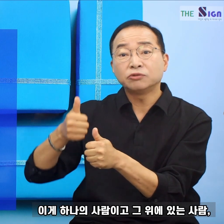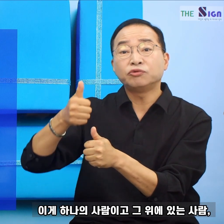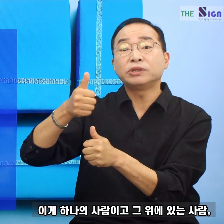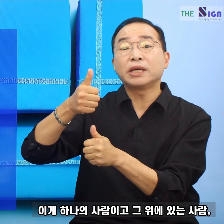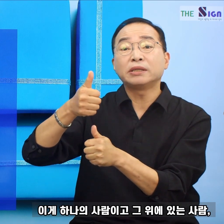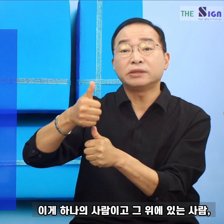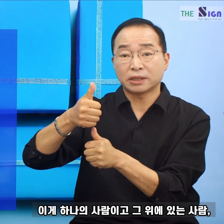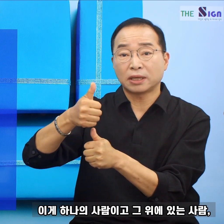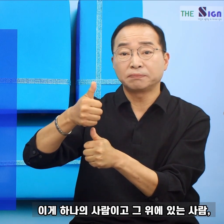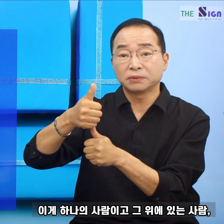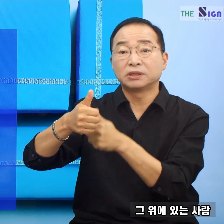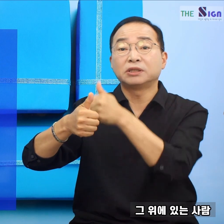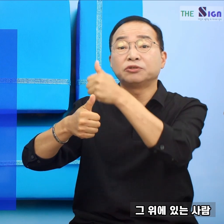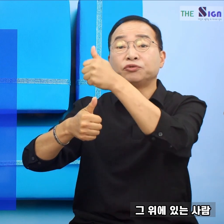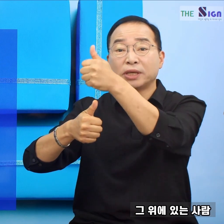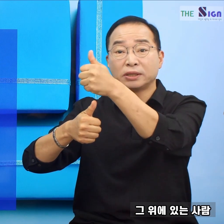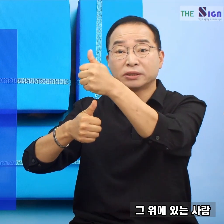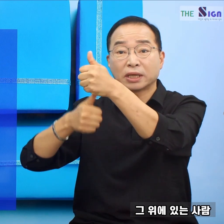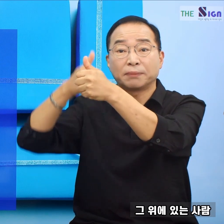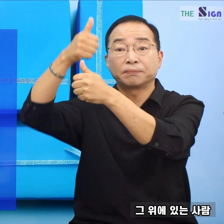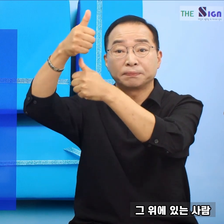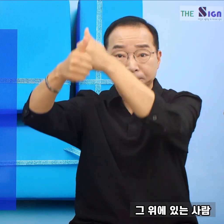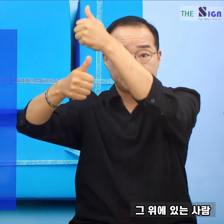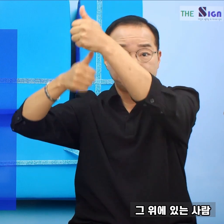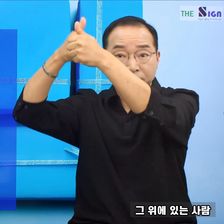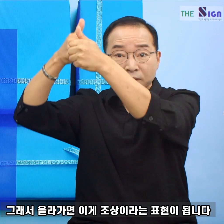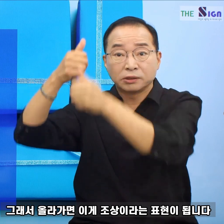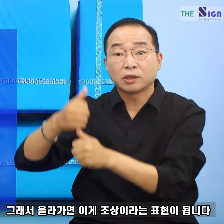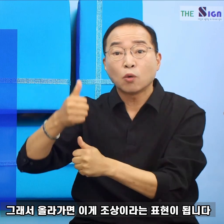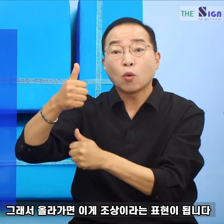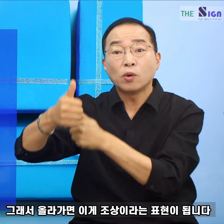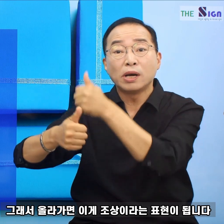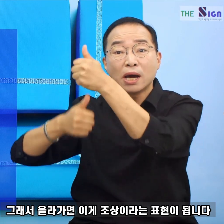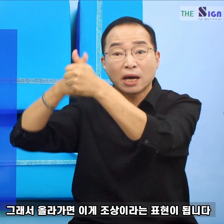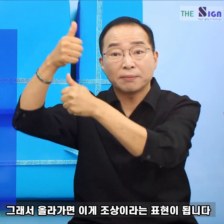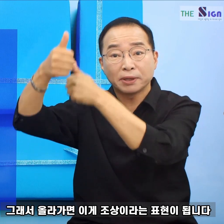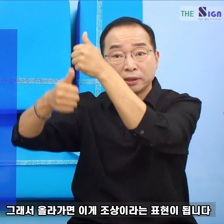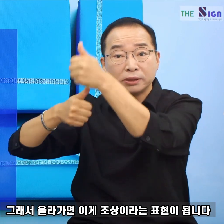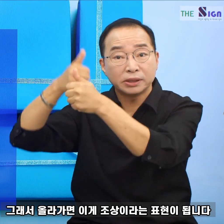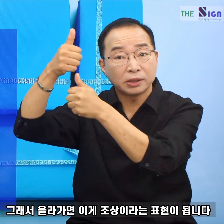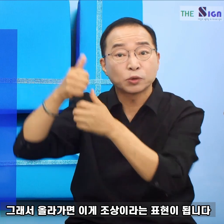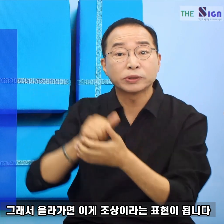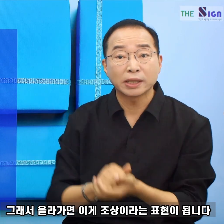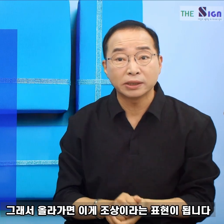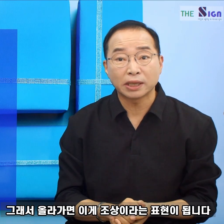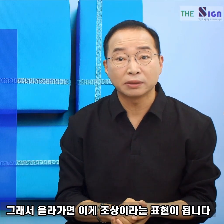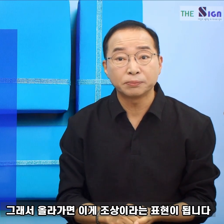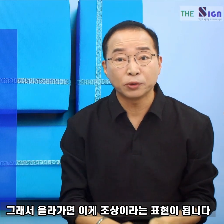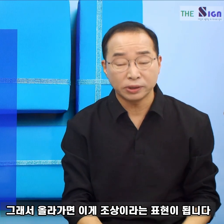위에 있는 사람, 그 위에 있는 사람. 그래서 올라가면은 이게 조상이라는 표현이